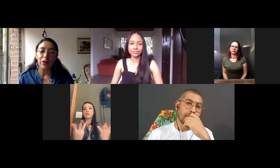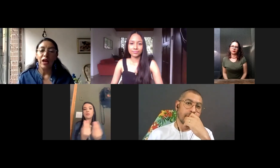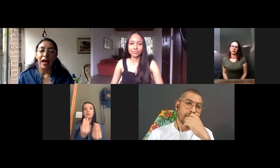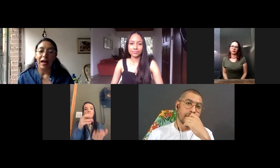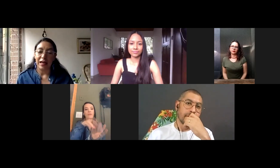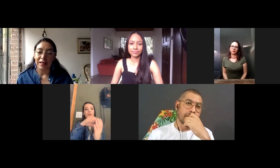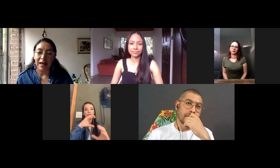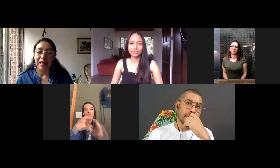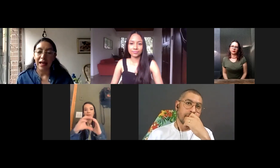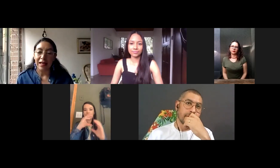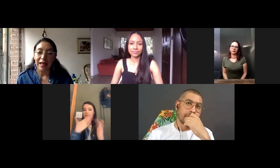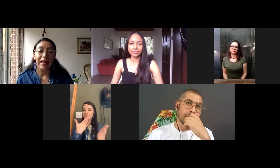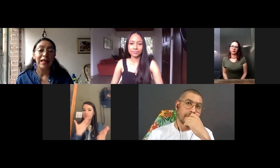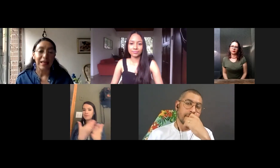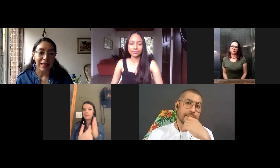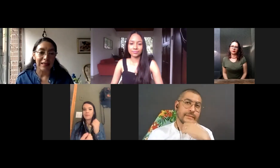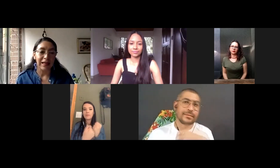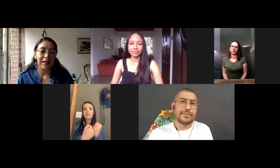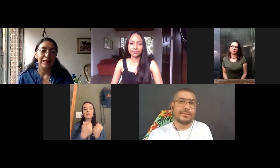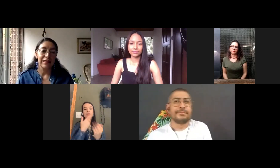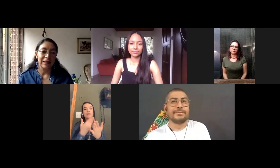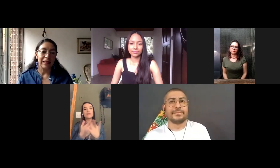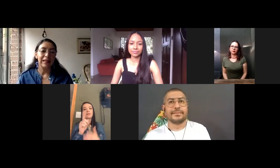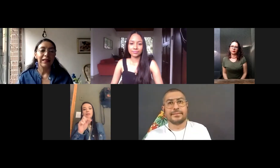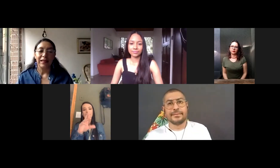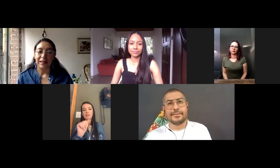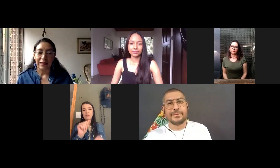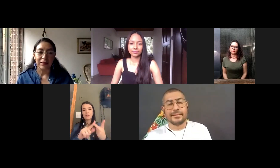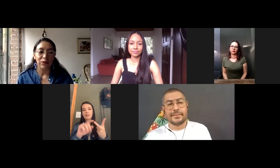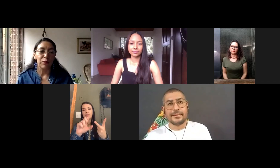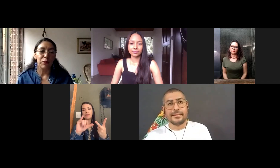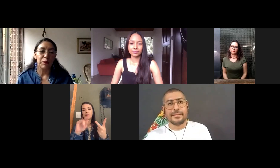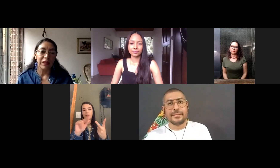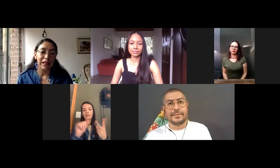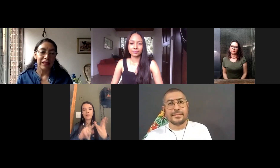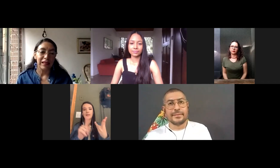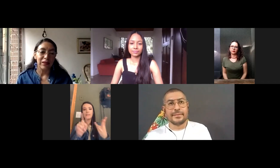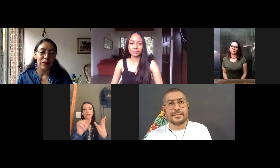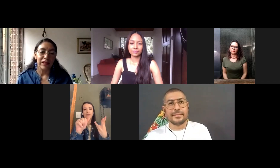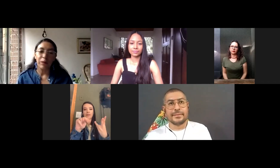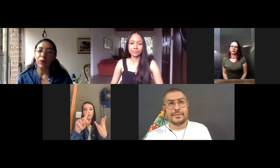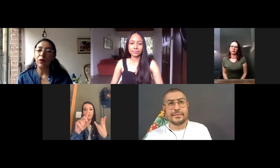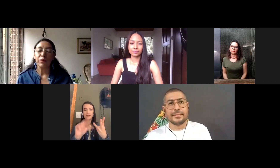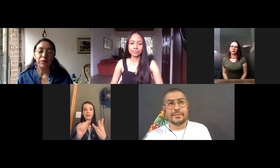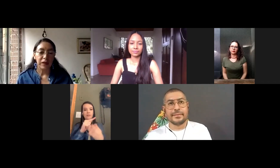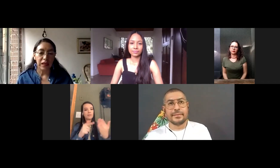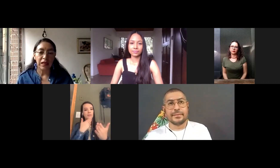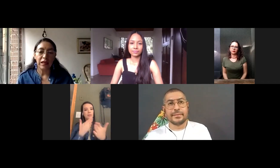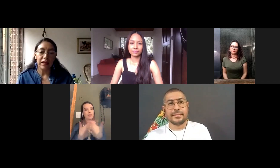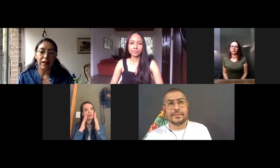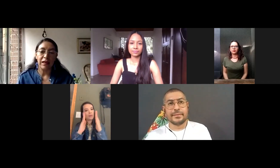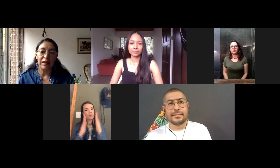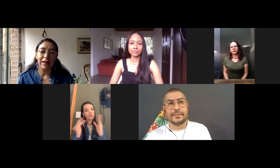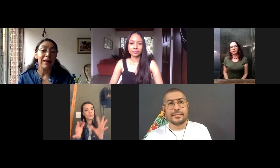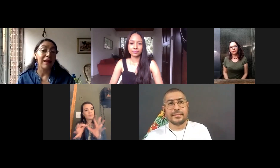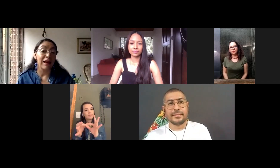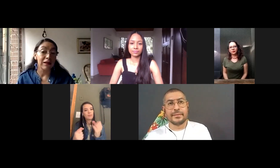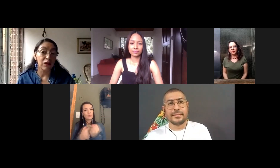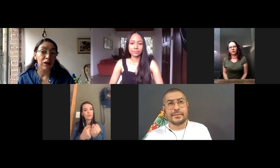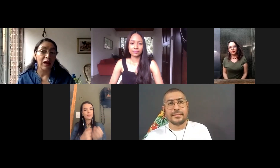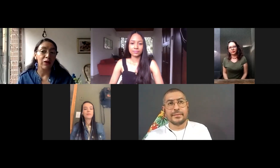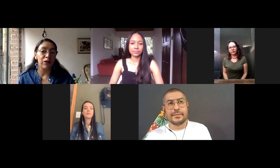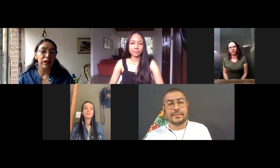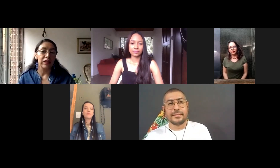laboratorio, a Sara, a Eliana y a Sandra, que estuvo muy pendiente todo el tiempo, y